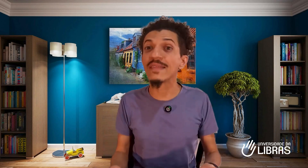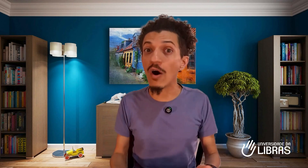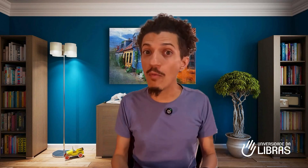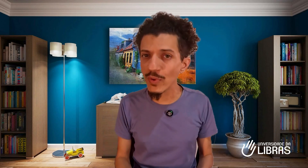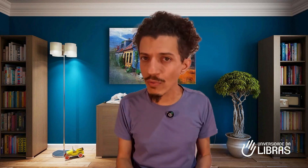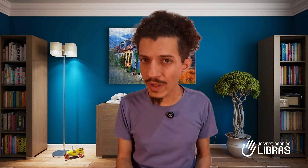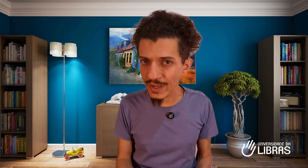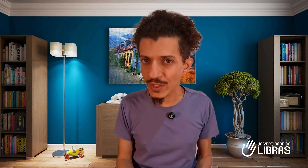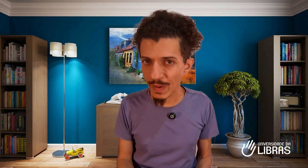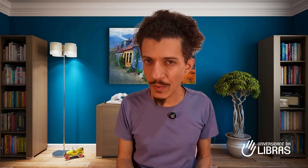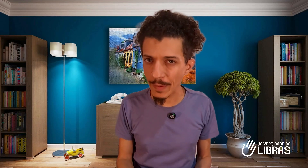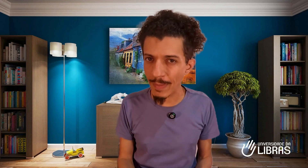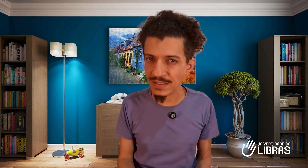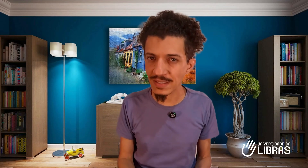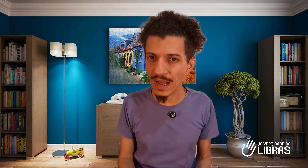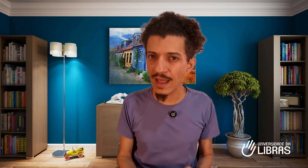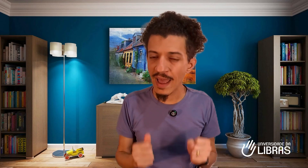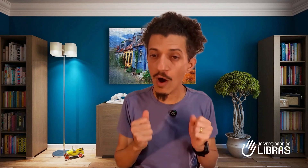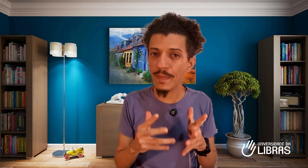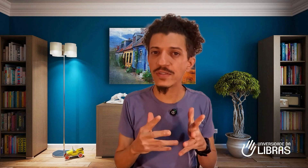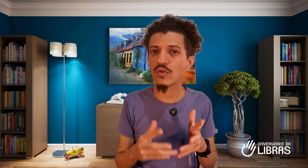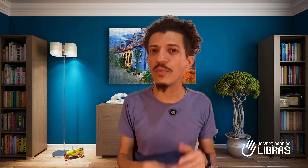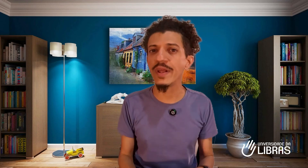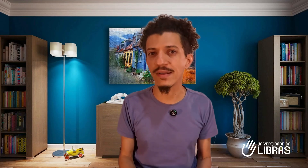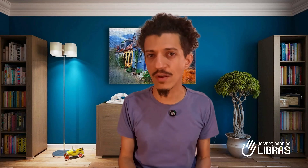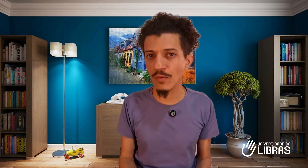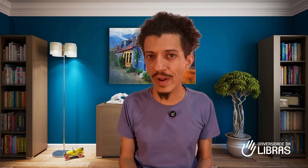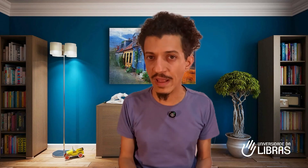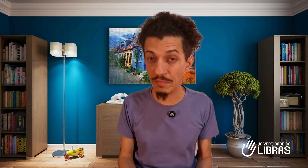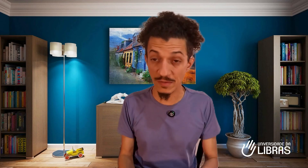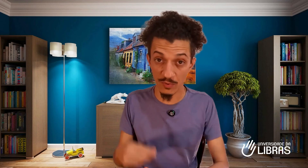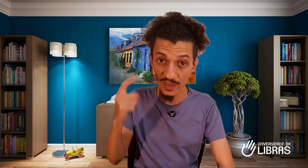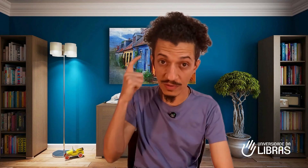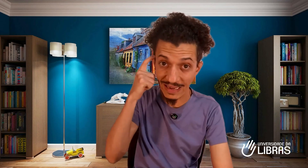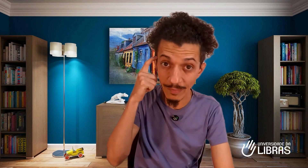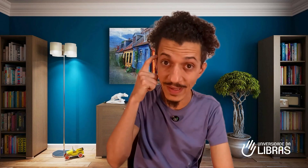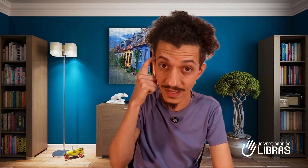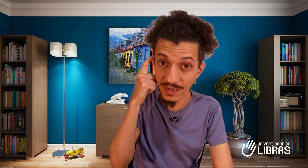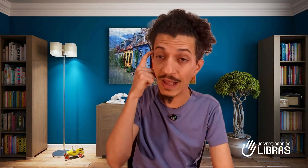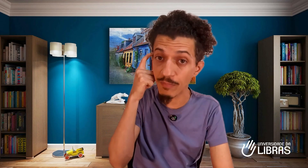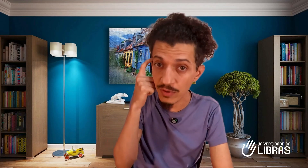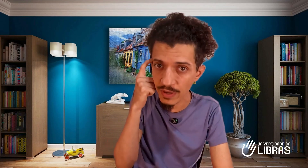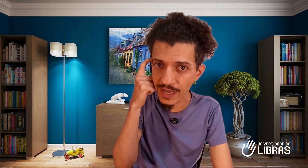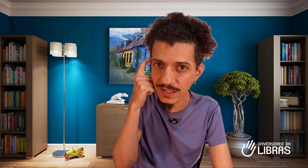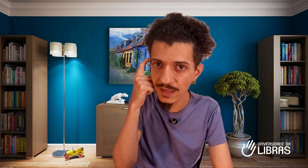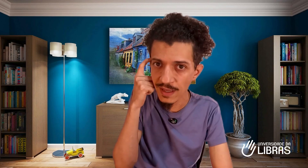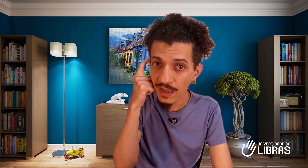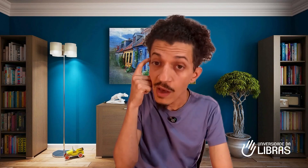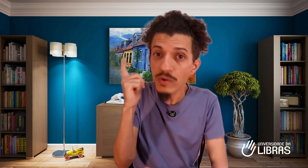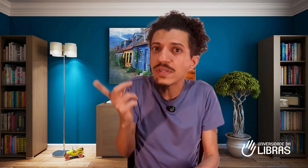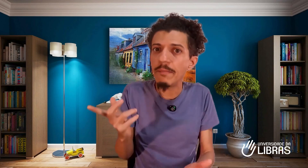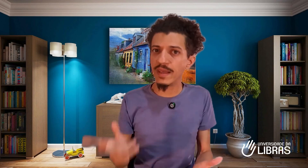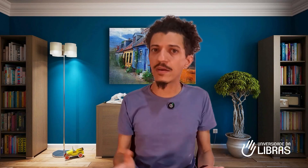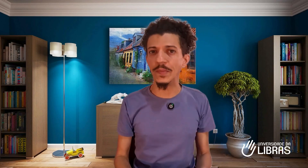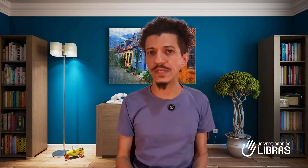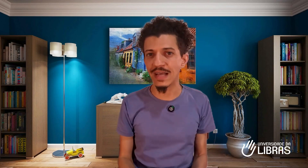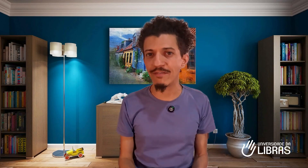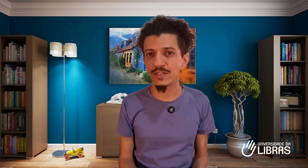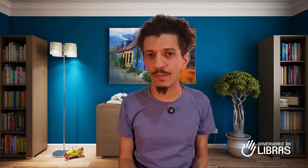muito grande para poder passar realmente a comunicação para Libras, porque eu estava pensando em português. Eu não sabia que eu precisava